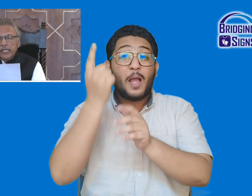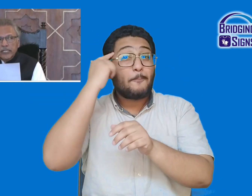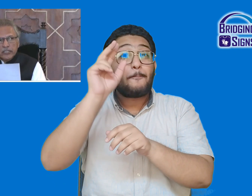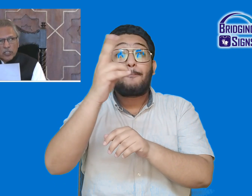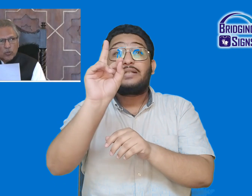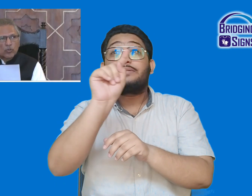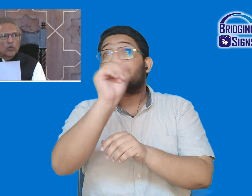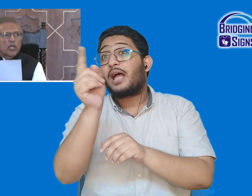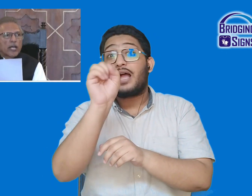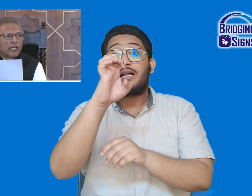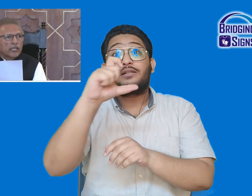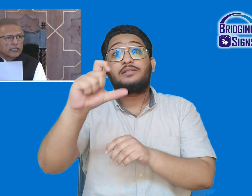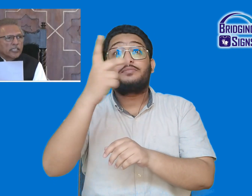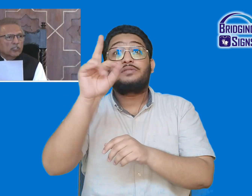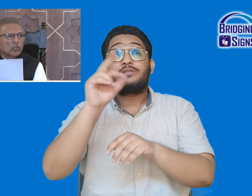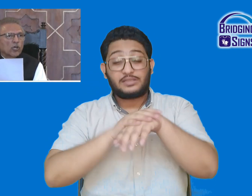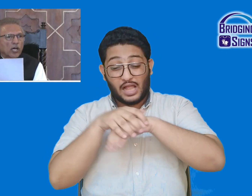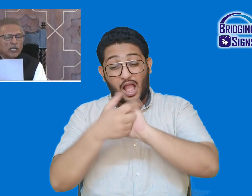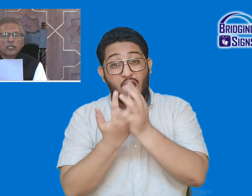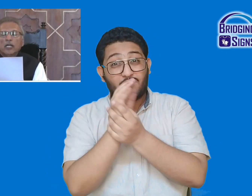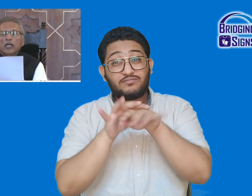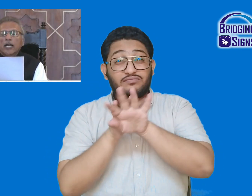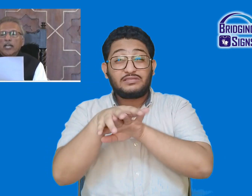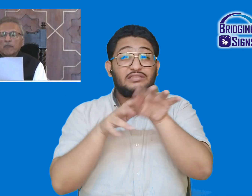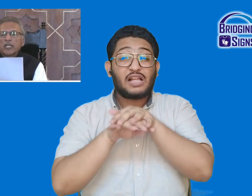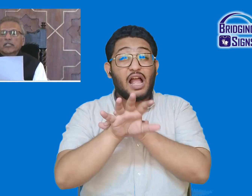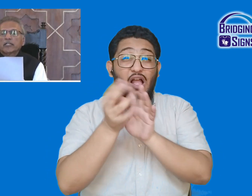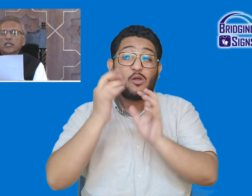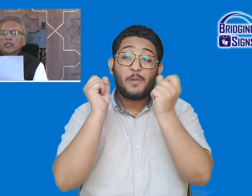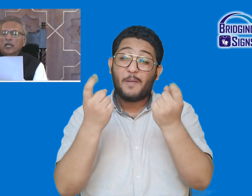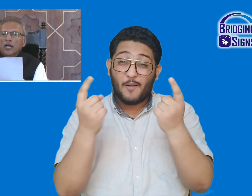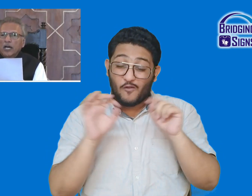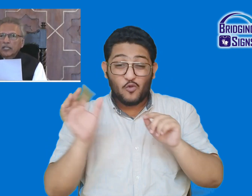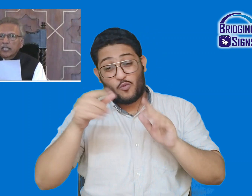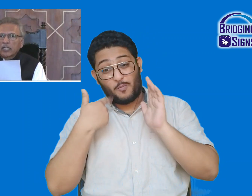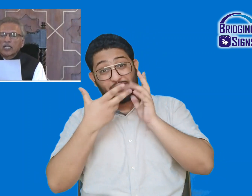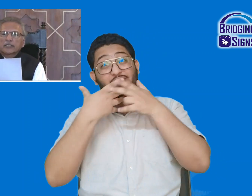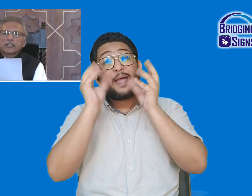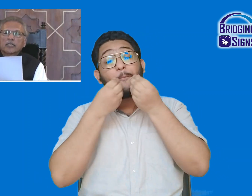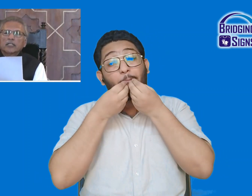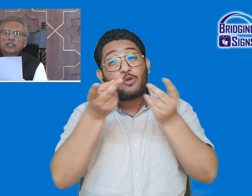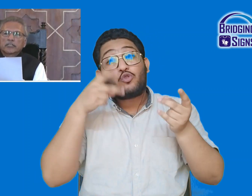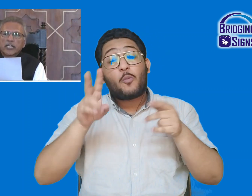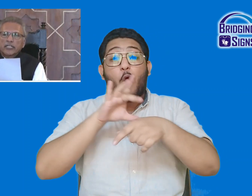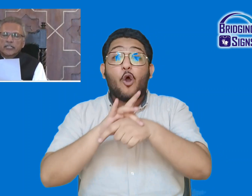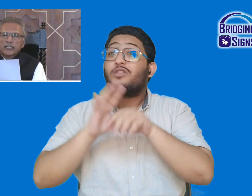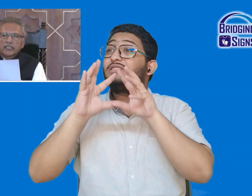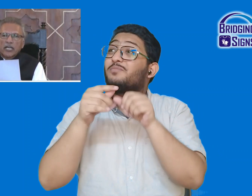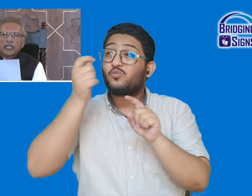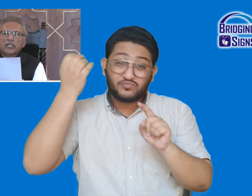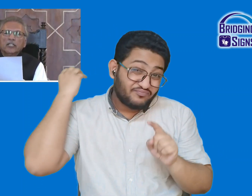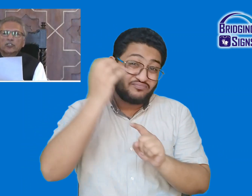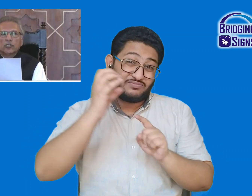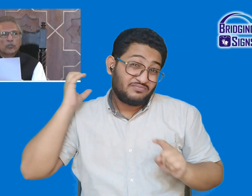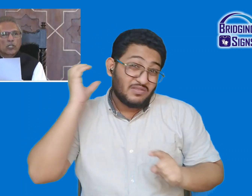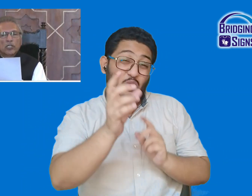20 سیکنڈ ضرور دھو کر آئیں۔ یہ تو ہر اعلامیے کے اندر، ہر درخواست کے اندر صحت کے